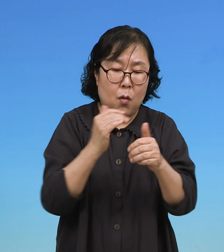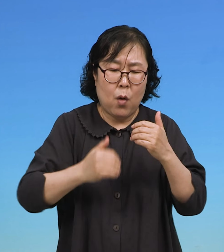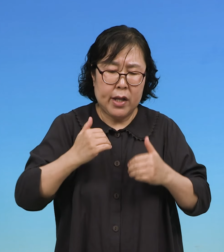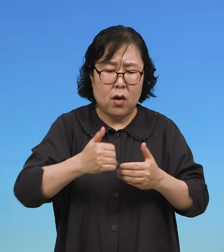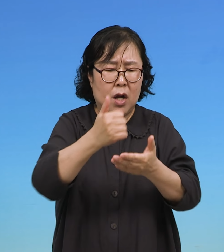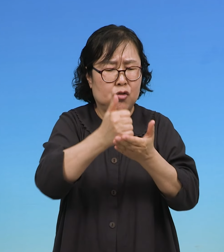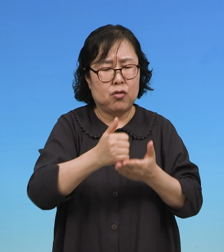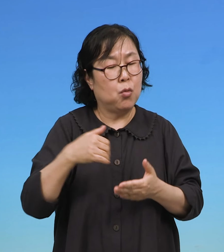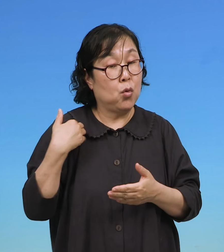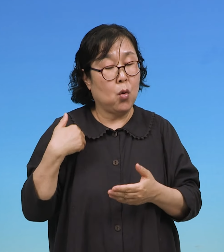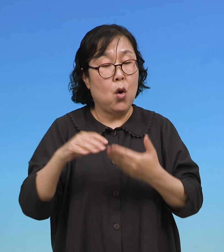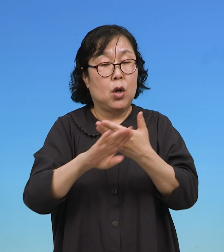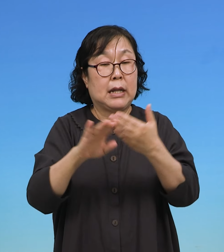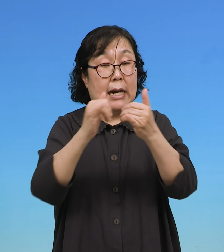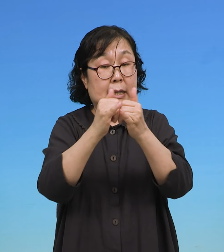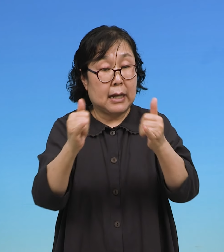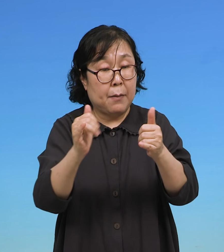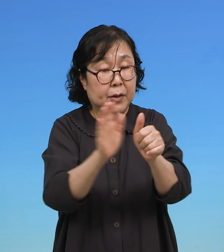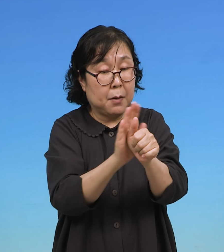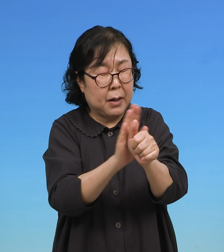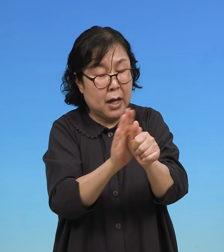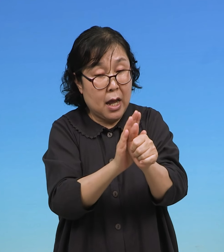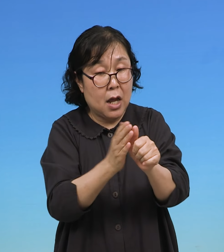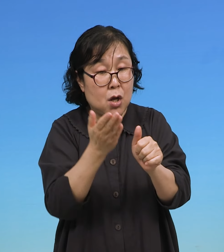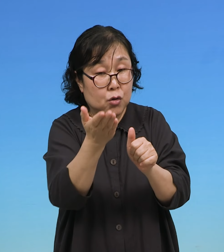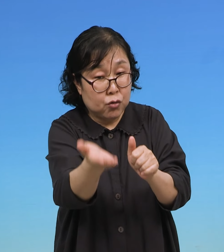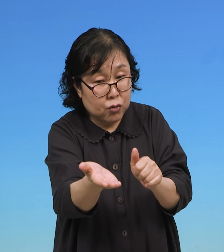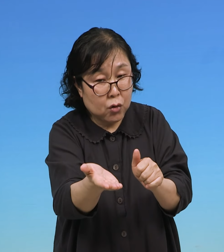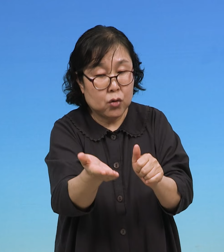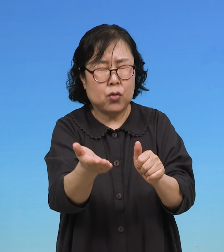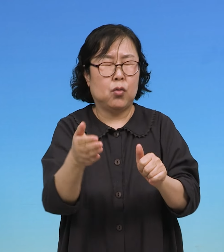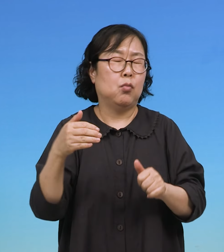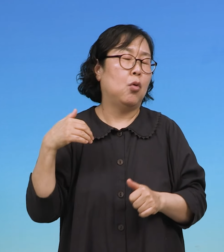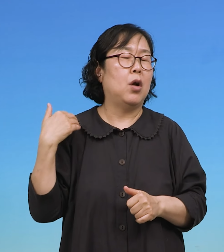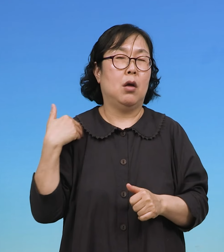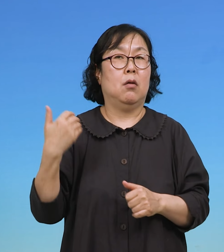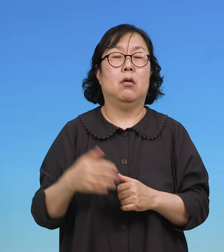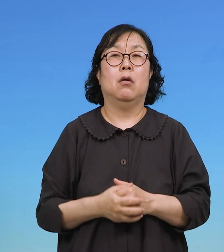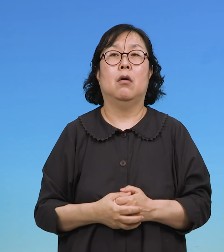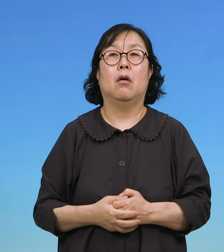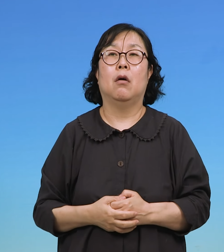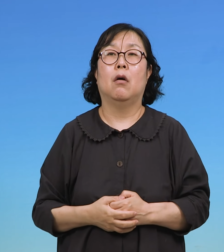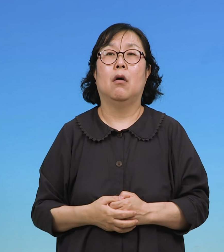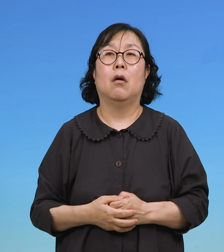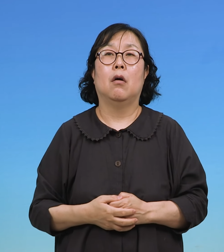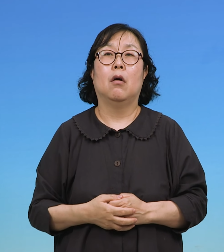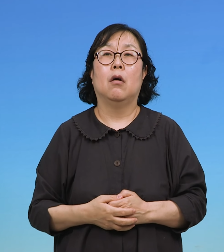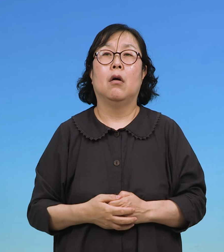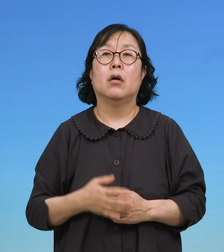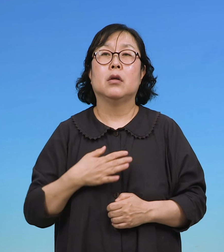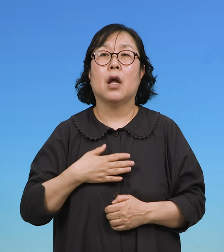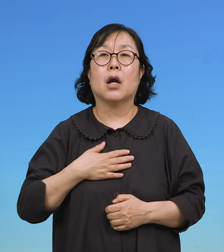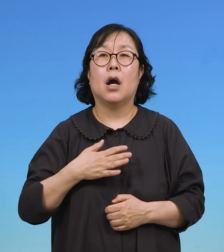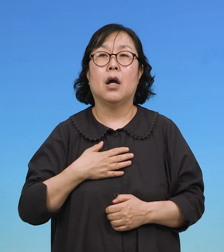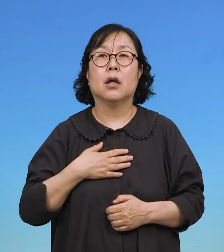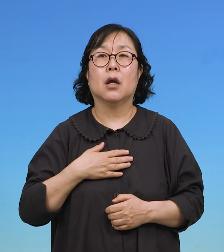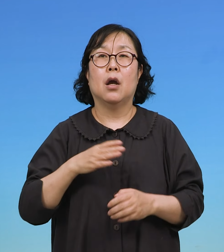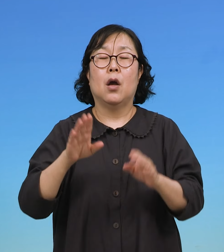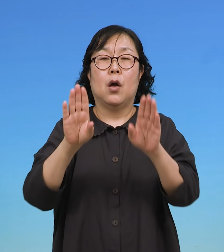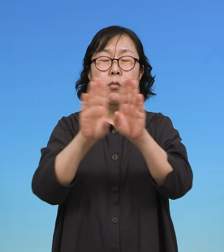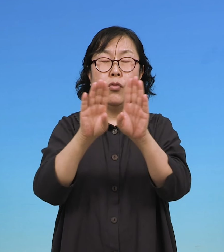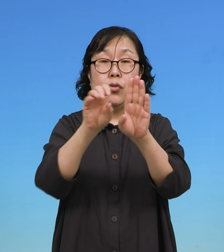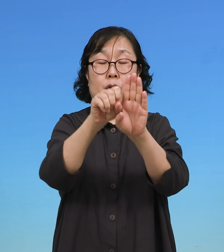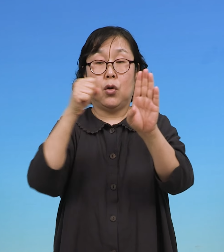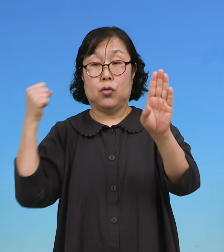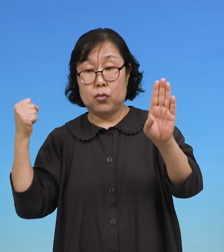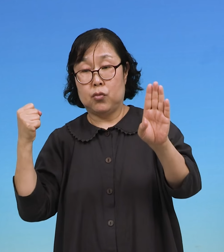번이나 말했던 것 같은데요. 여기 모 백화점을 지나갈 때마다 저는 맨날 열받아요. 아니 내가 지금 호의를 베푸고